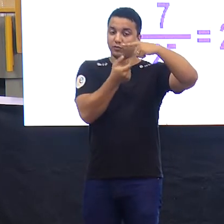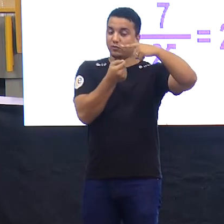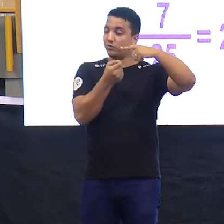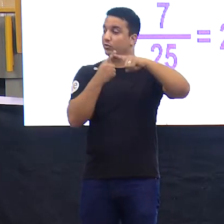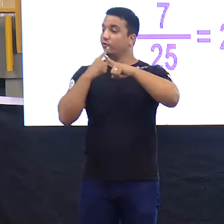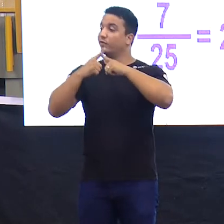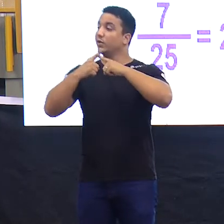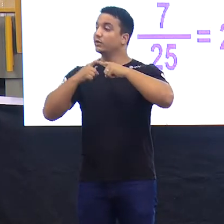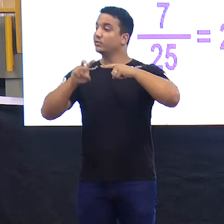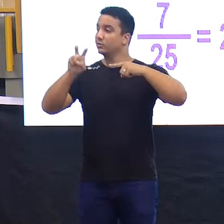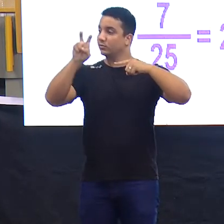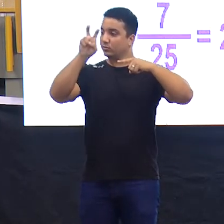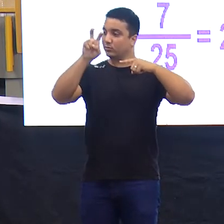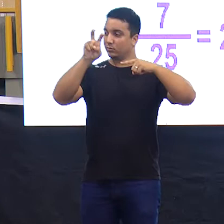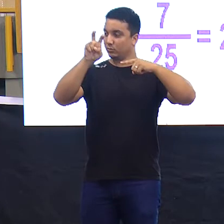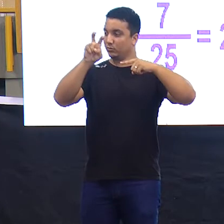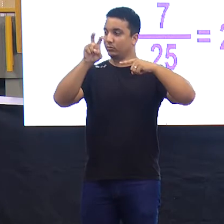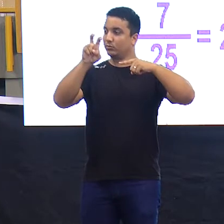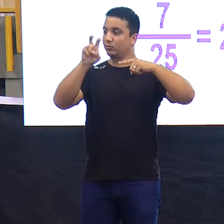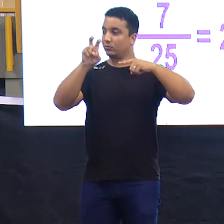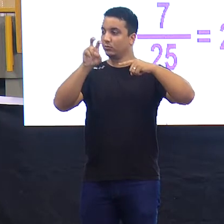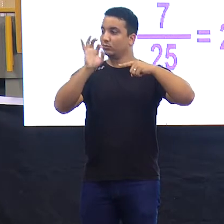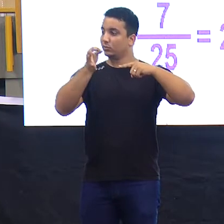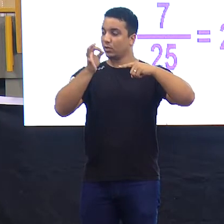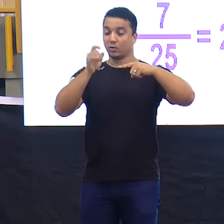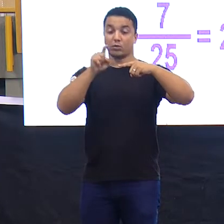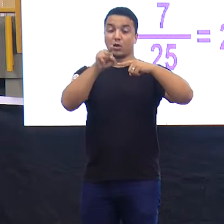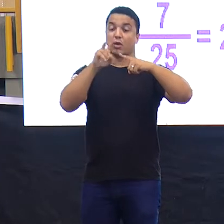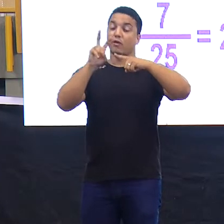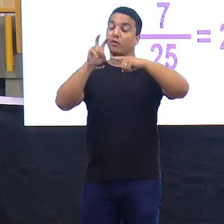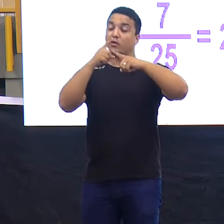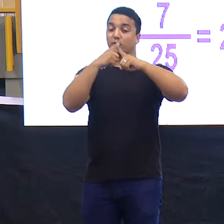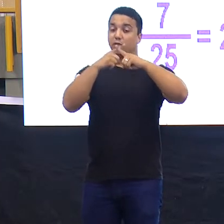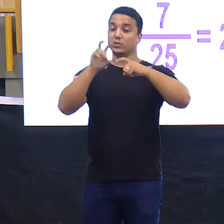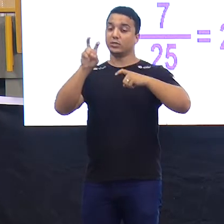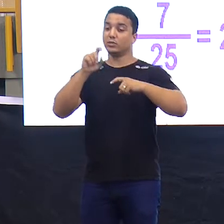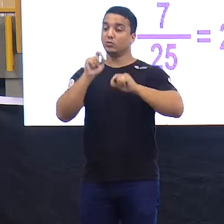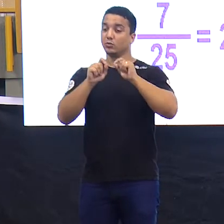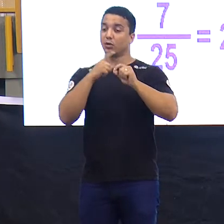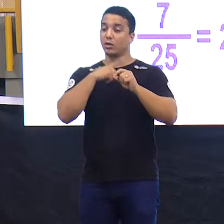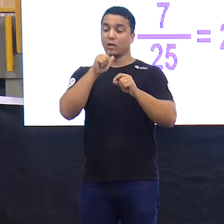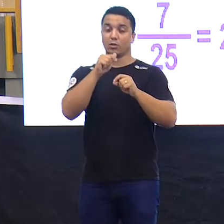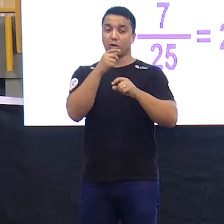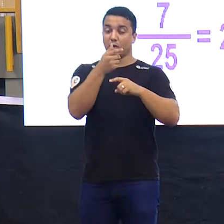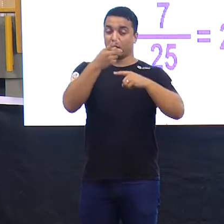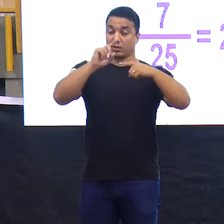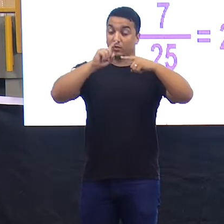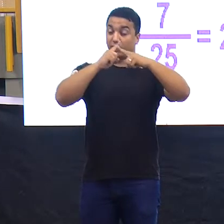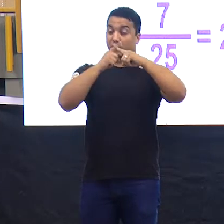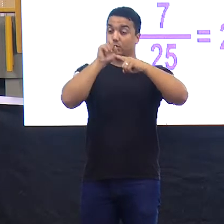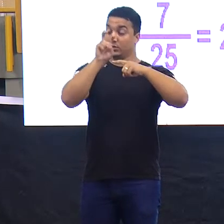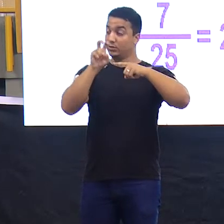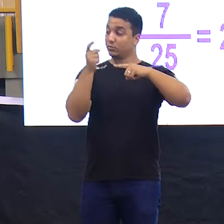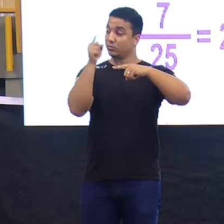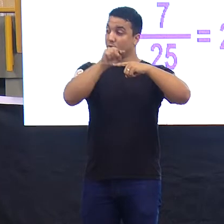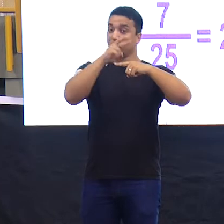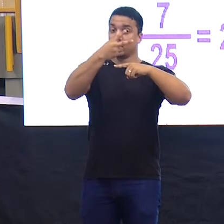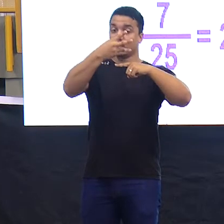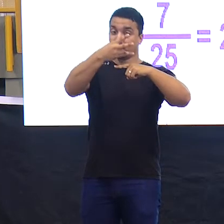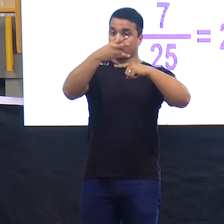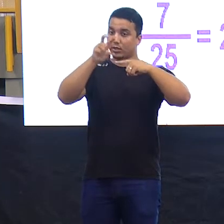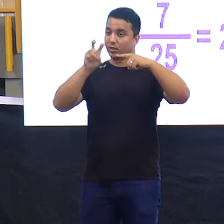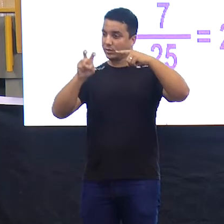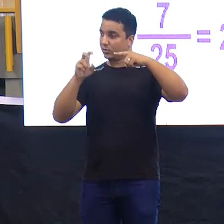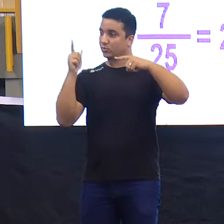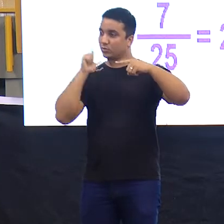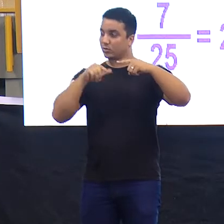Multiplico por quanto? Por 5. Vezes, só que eu faço vezes 5 em cima, 35. Quando eu